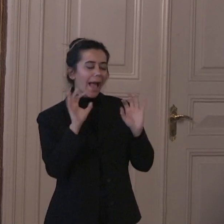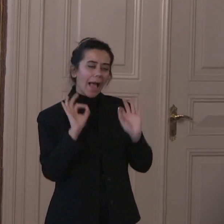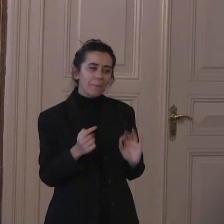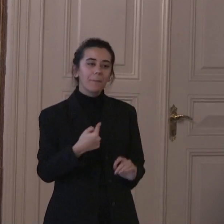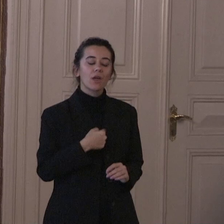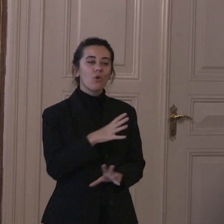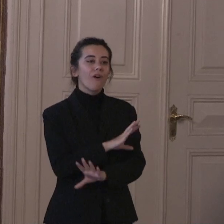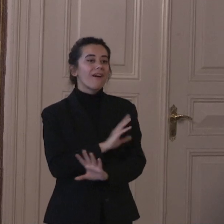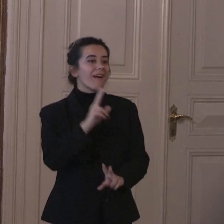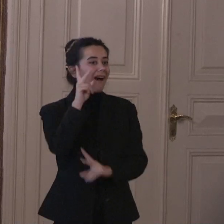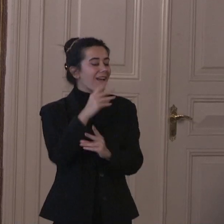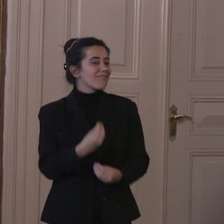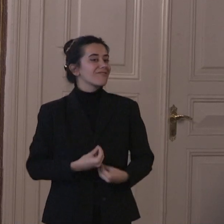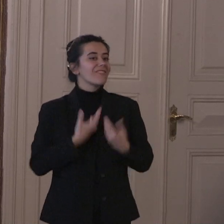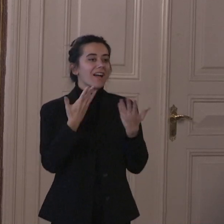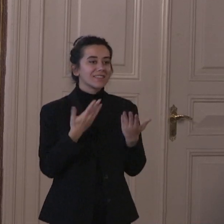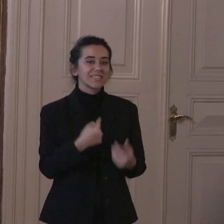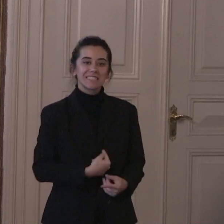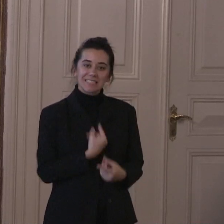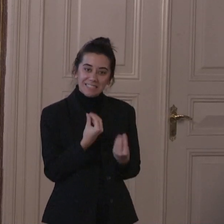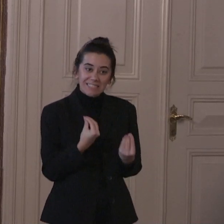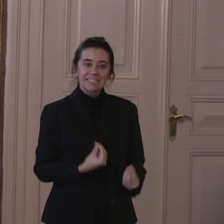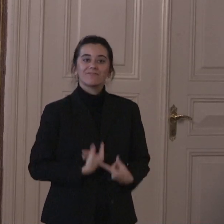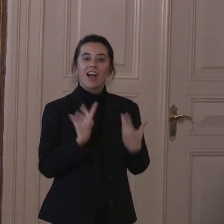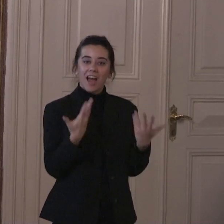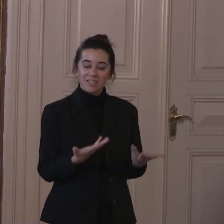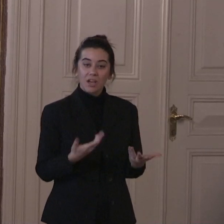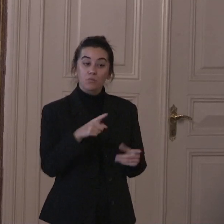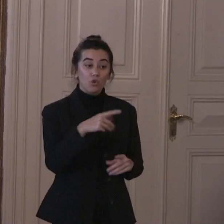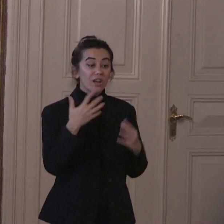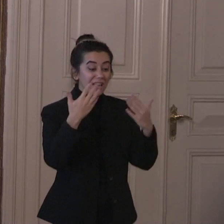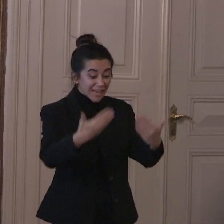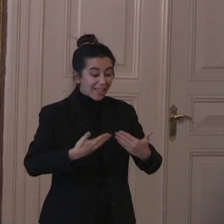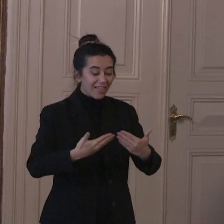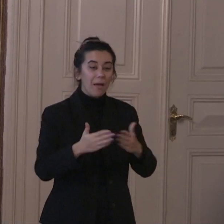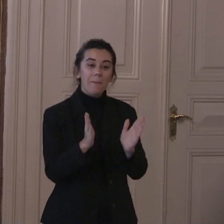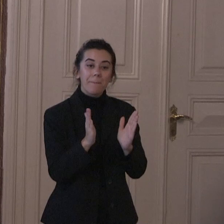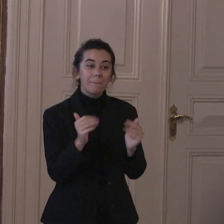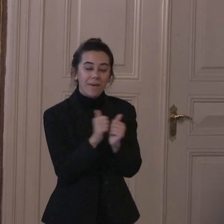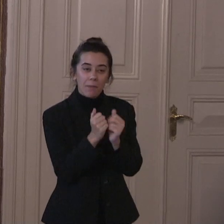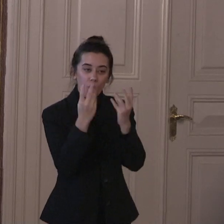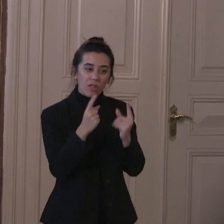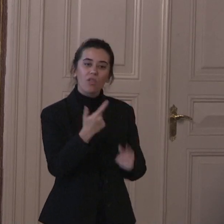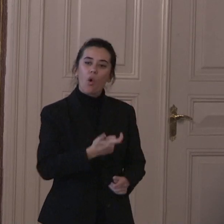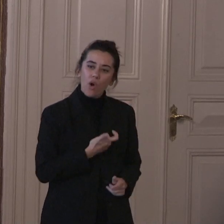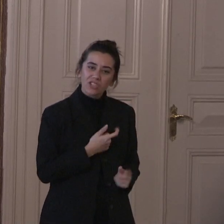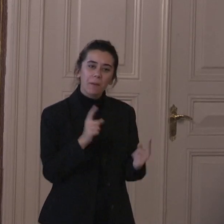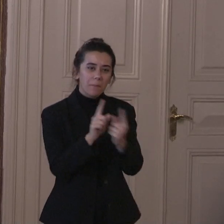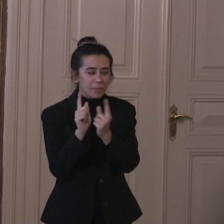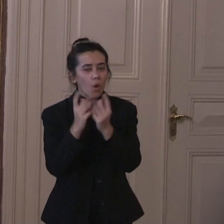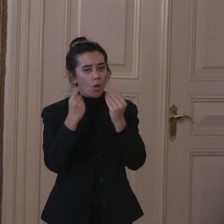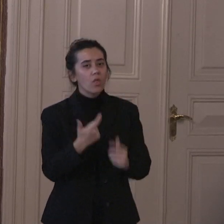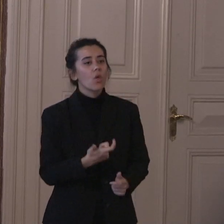çok ilham verici ve çok büyük geldi ve gelmeye devam ediyorlar. Her zaman önlerine gelen, yanlarına gelen öğrencileri gerçekten geri çevirmiyorlar